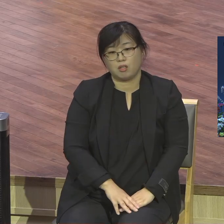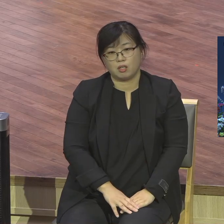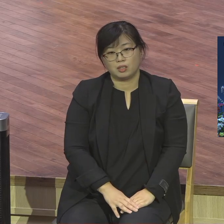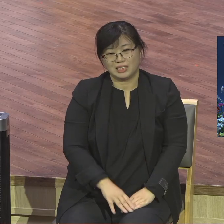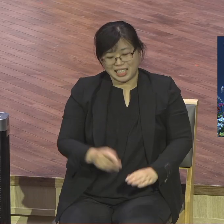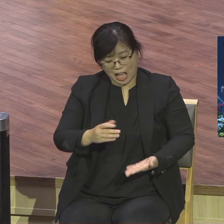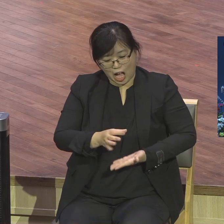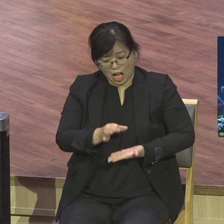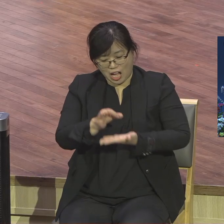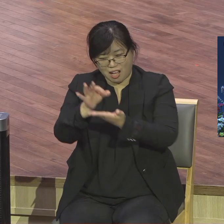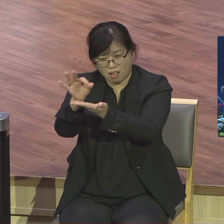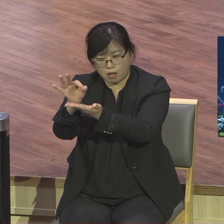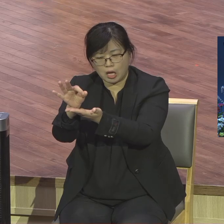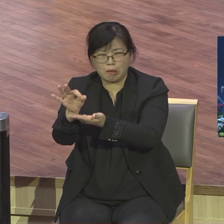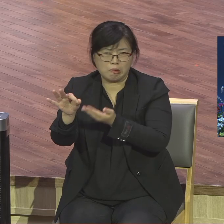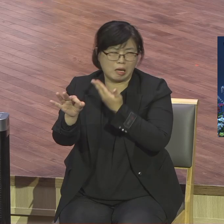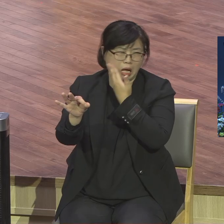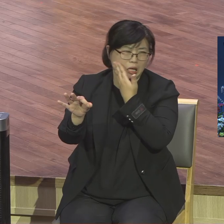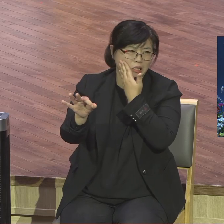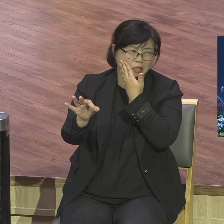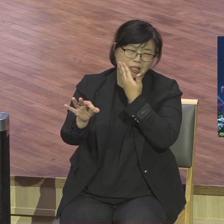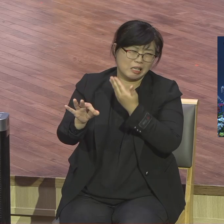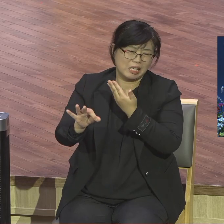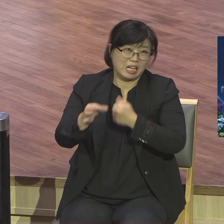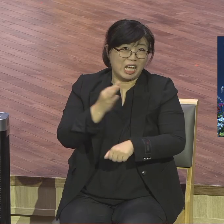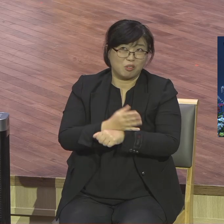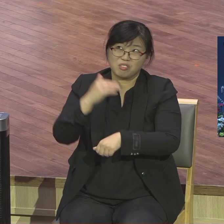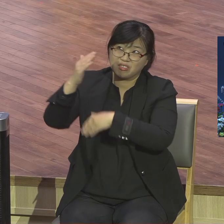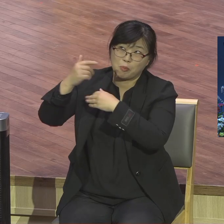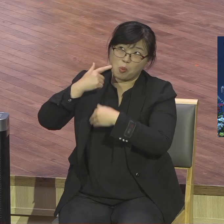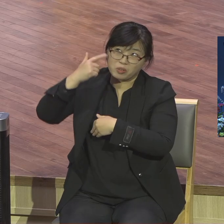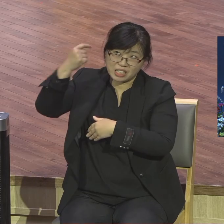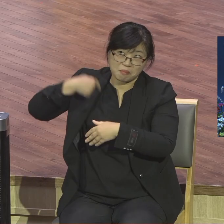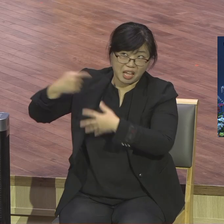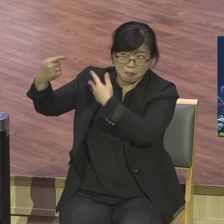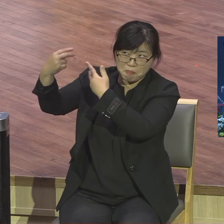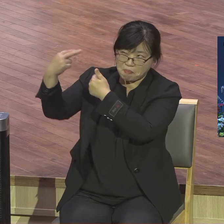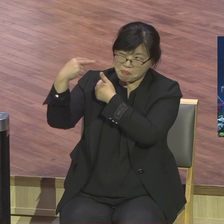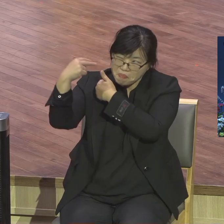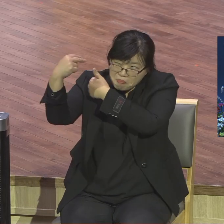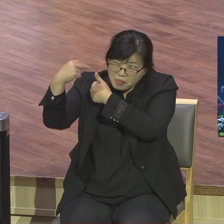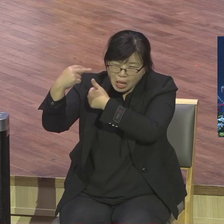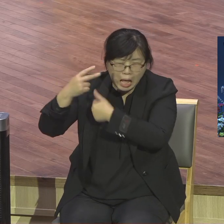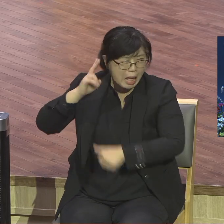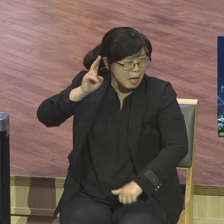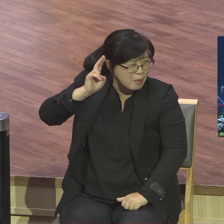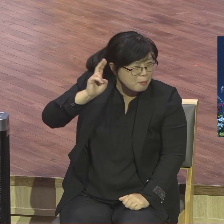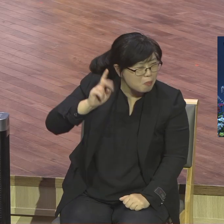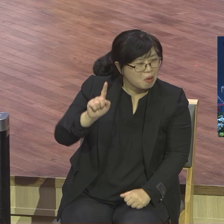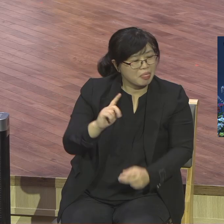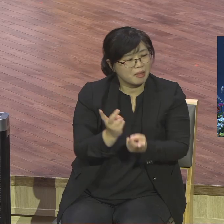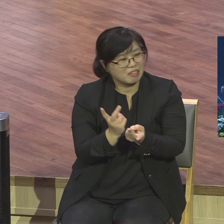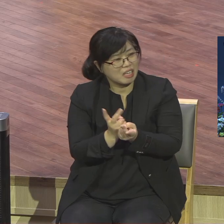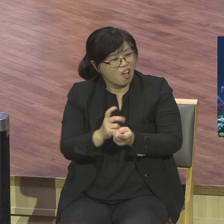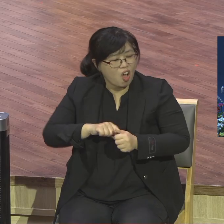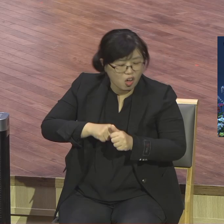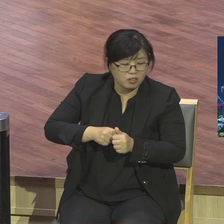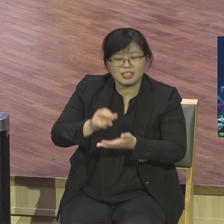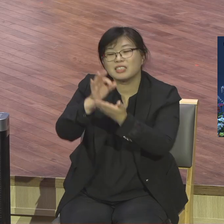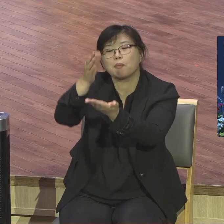즐거운 음식 아멘 여러분요 밥을 한 끼 사더라도 기쁨과 즐거운 마음으로 한 끼 사면 억지로